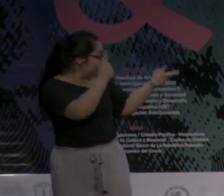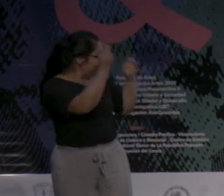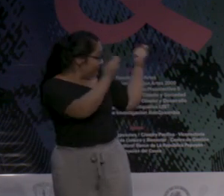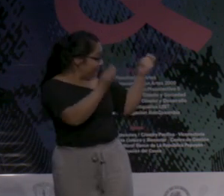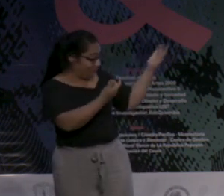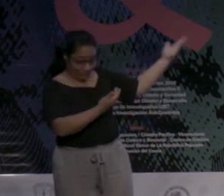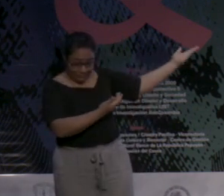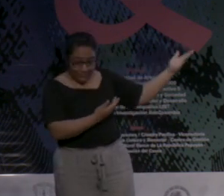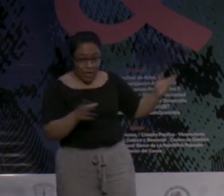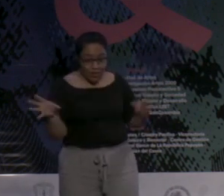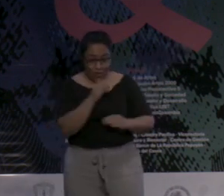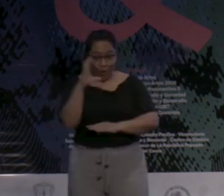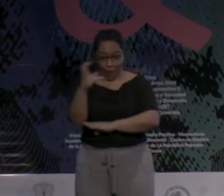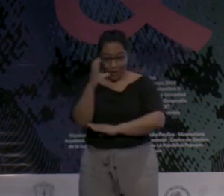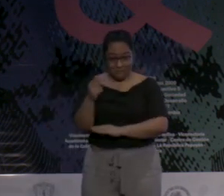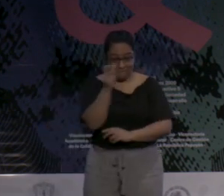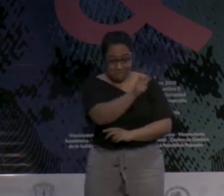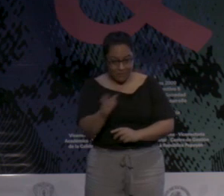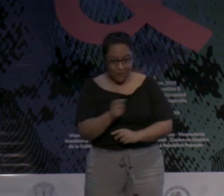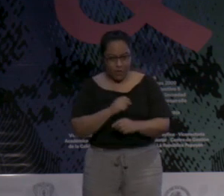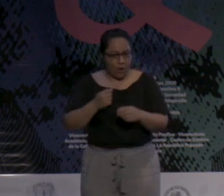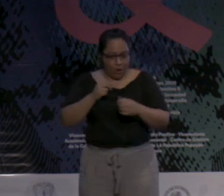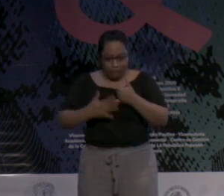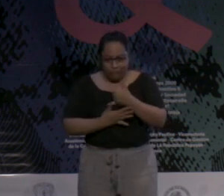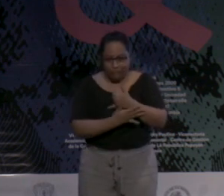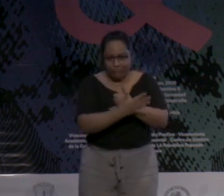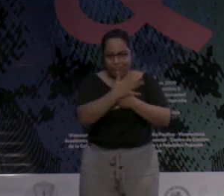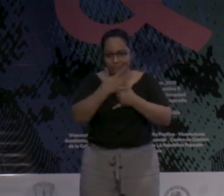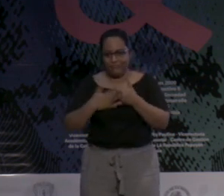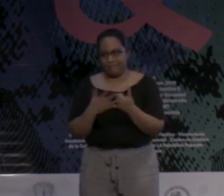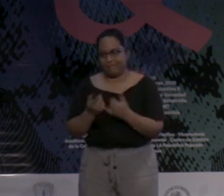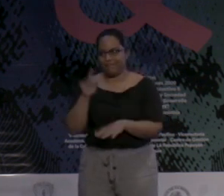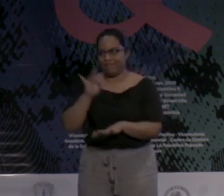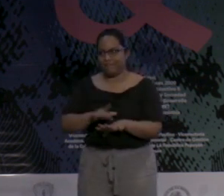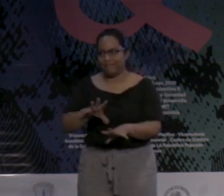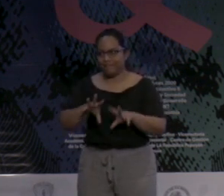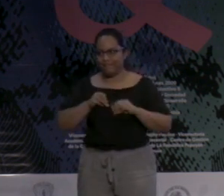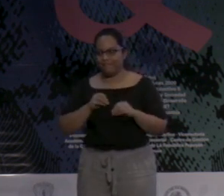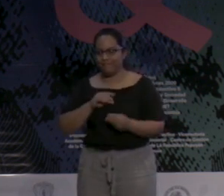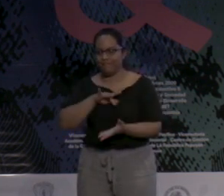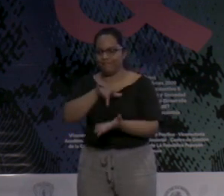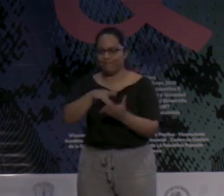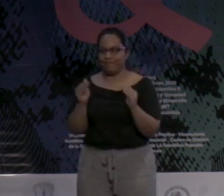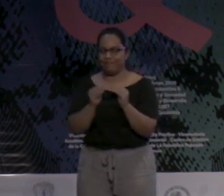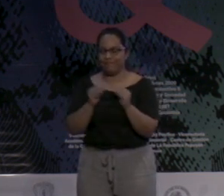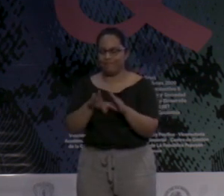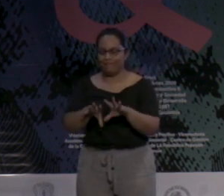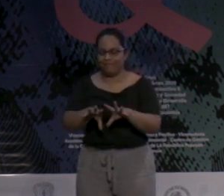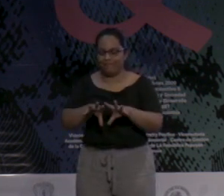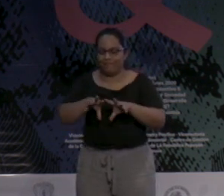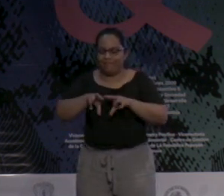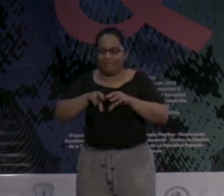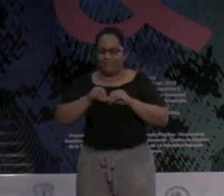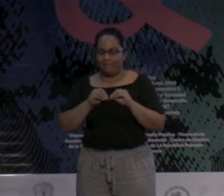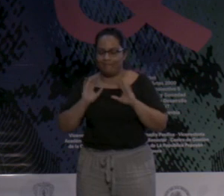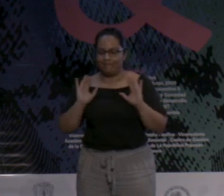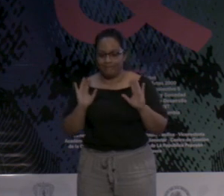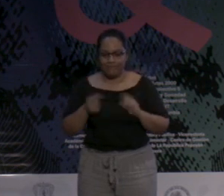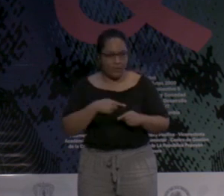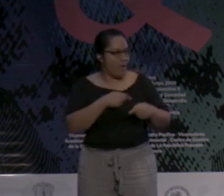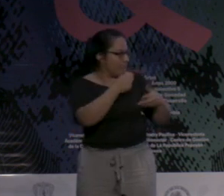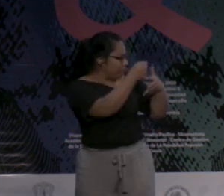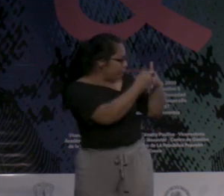son colombianos de muchas regiones del país, terminan finalmente encajados como con hacer el techo con sus manos. Aquí tengo